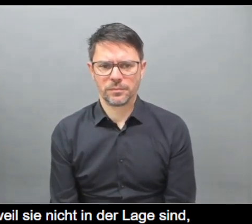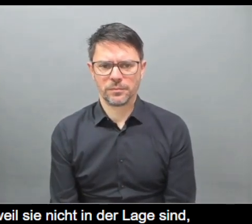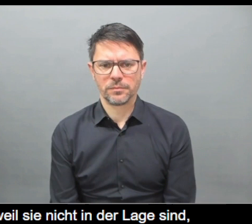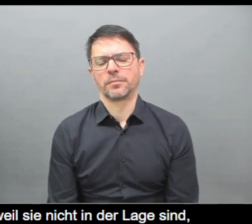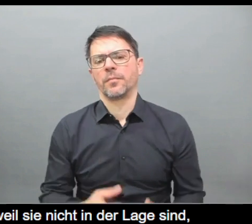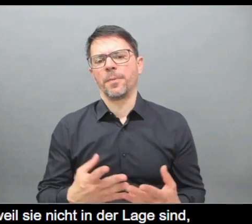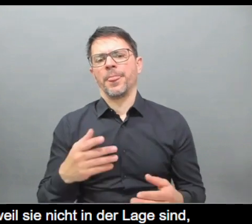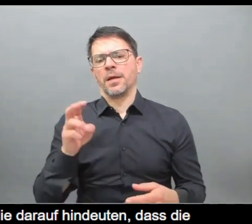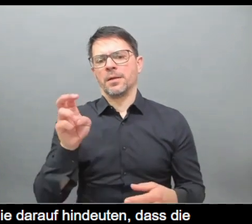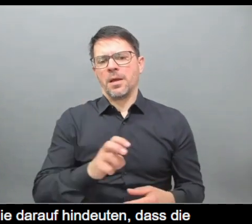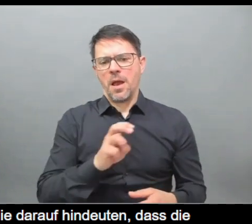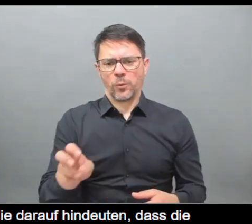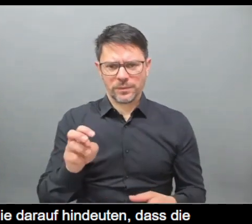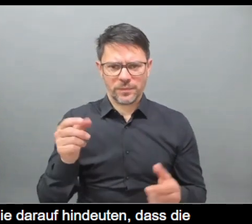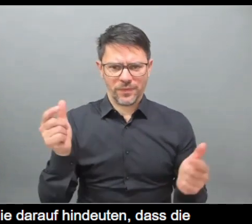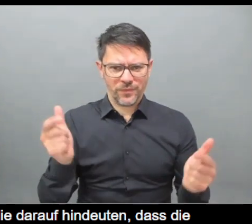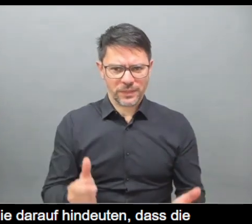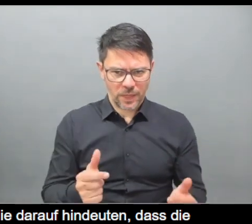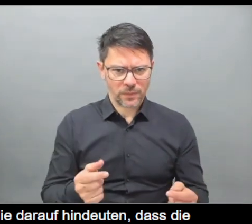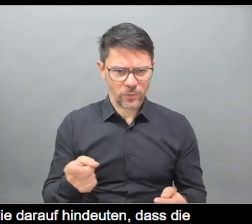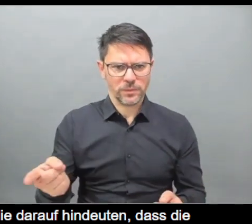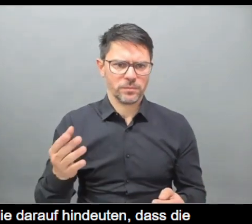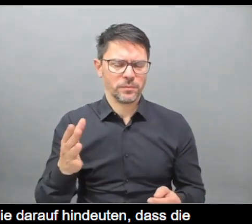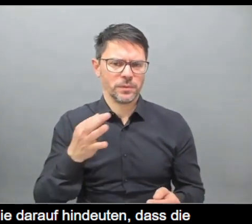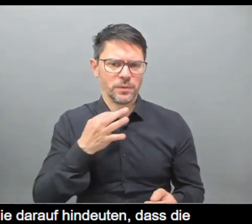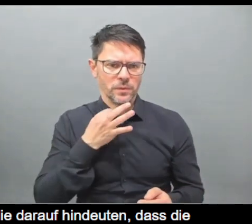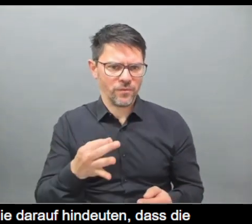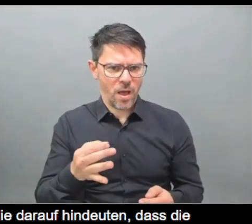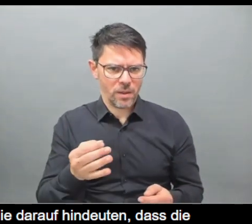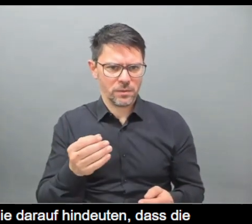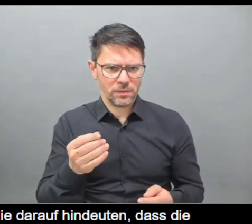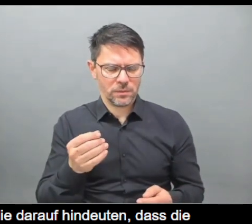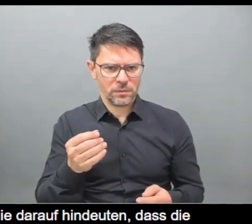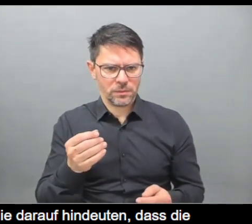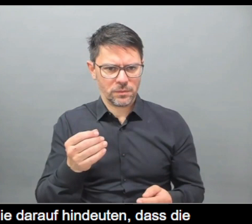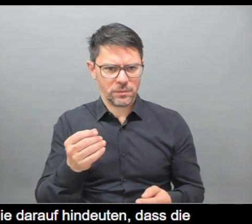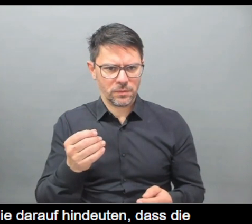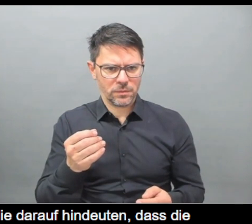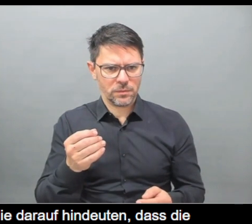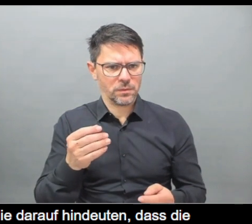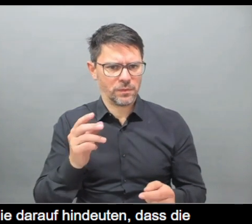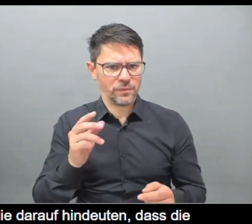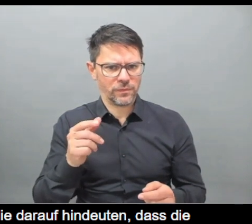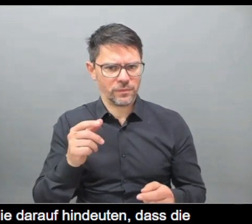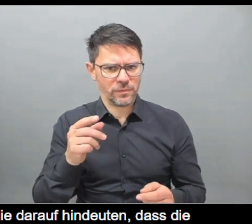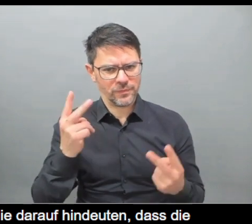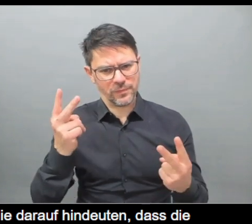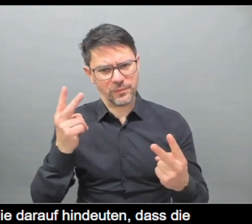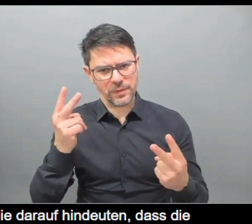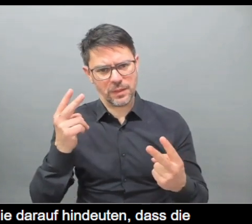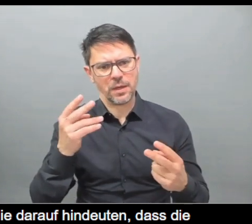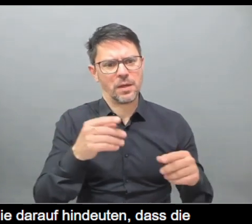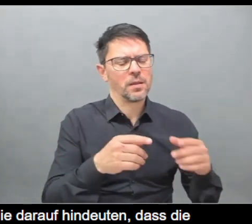auch die Notfallversorgung uns dort auch teilweise abmelden, weil wir einerseits tatsächlich den